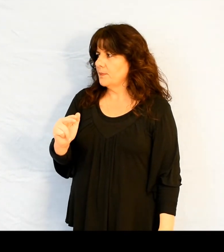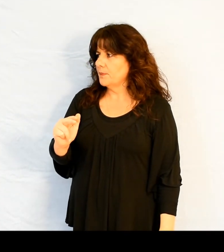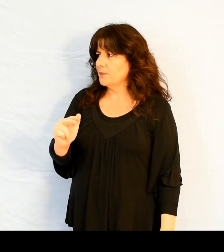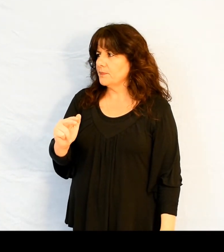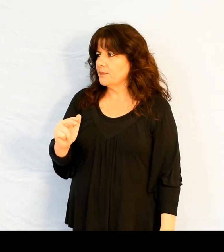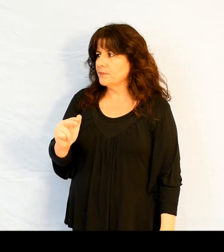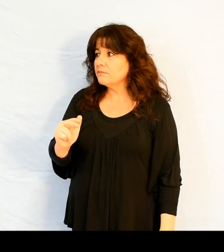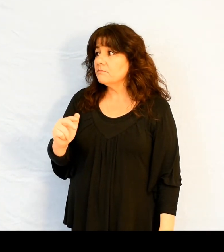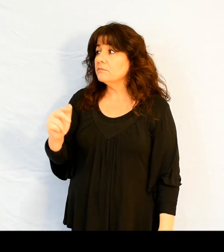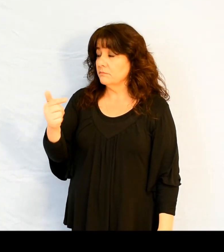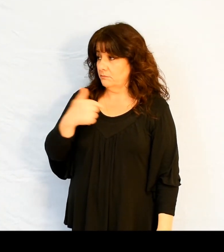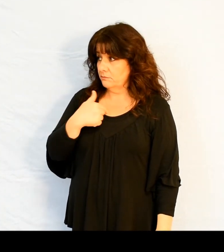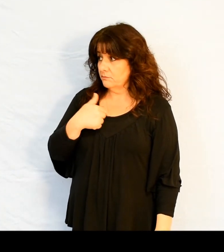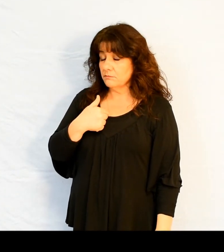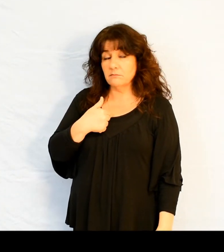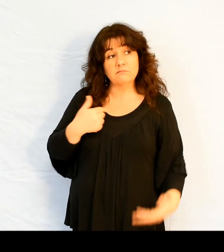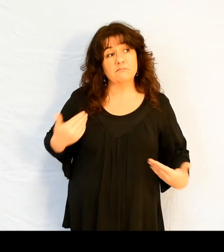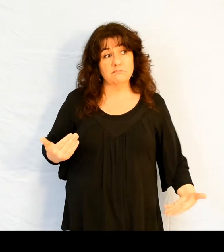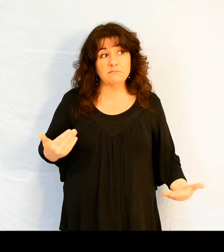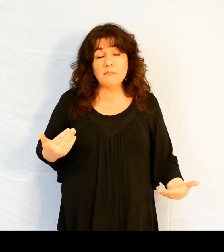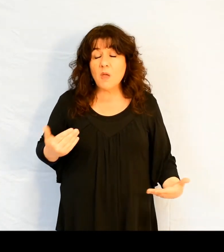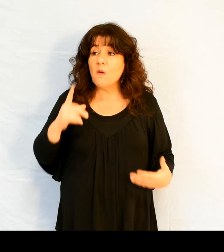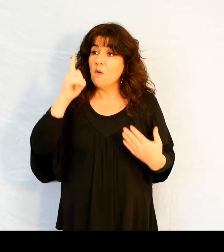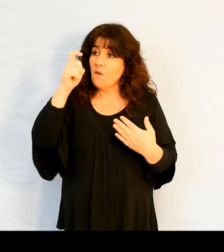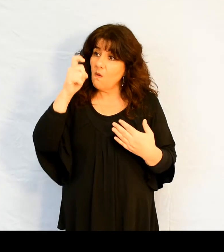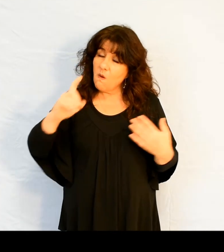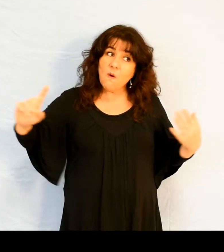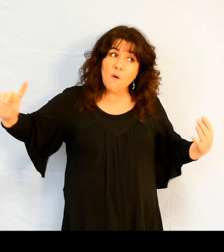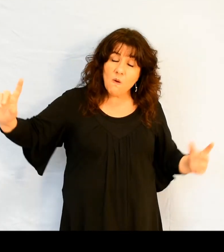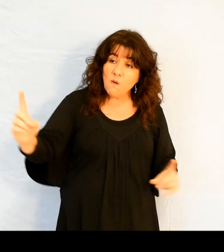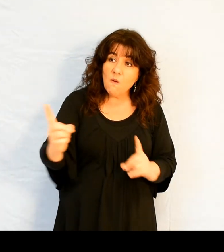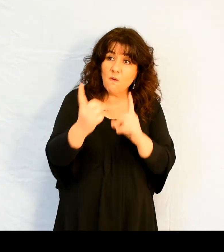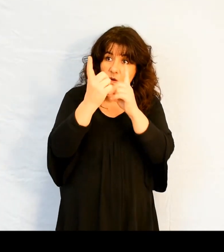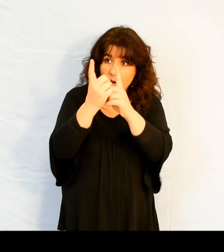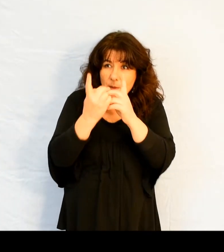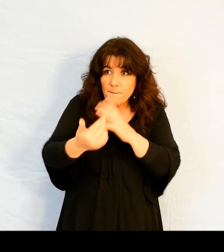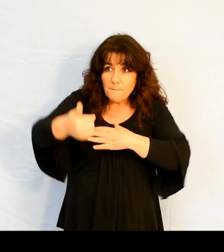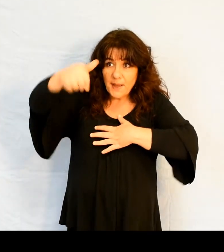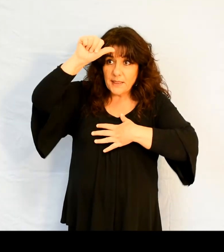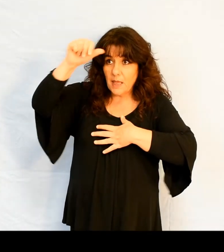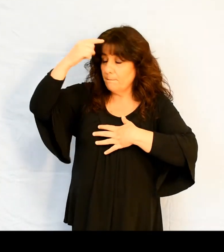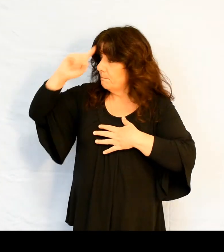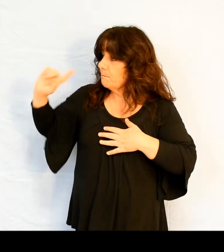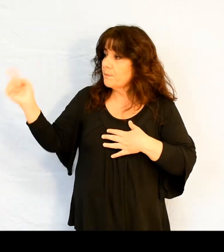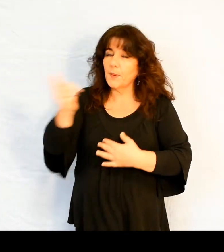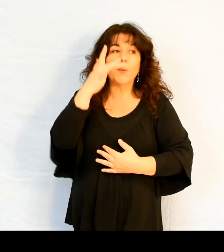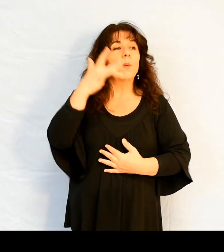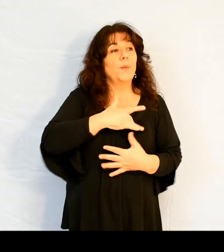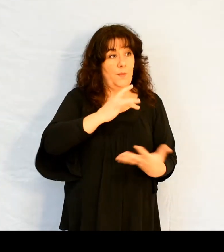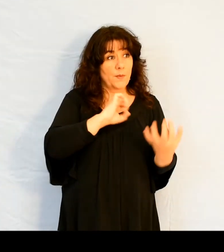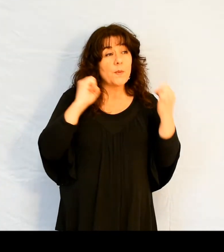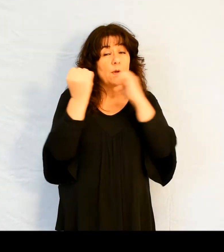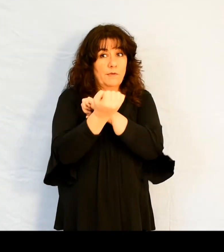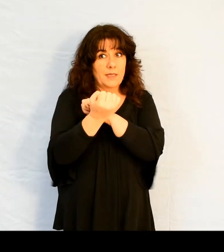Moi je vous baptise dans l'eau, en vue de la conversion, mais celui qui vient derrière moi est plus fort que